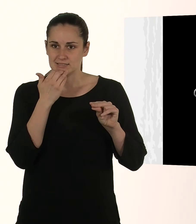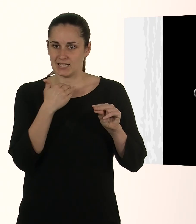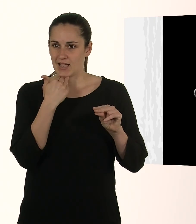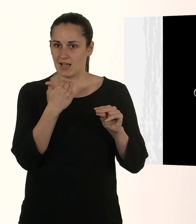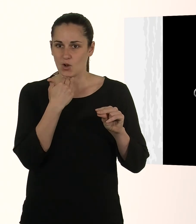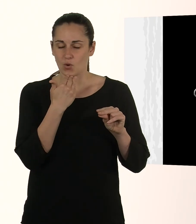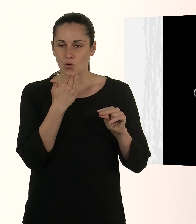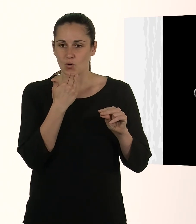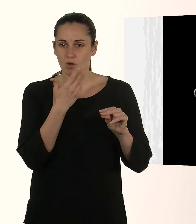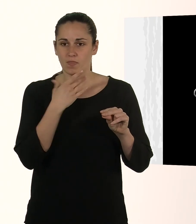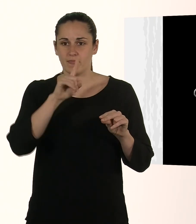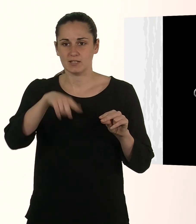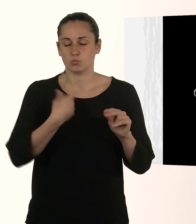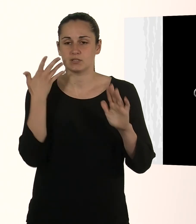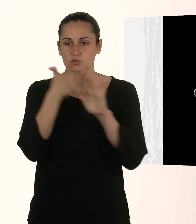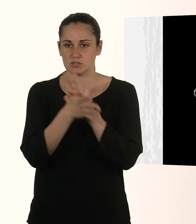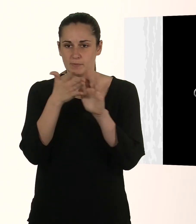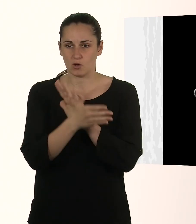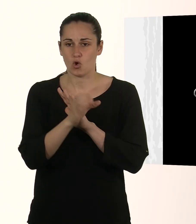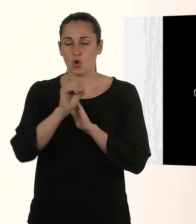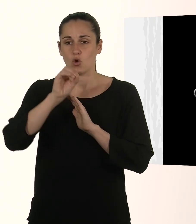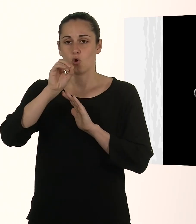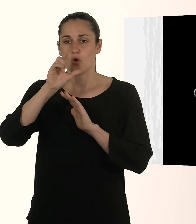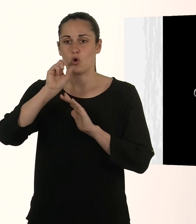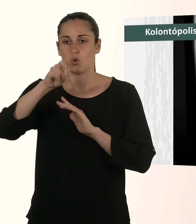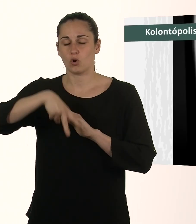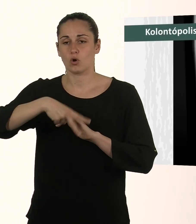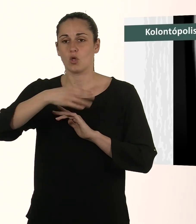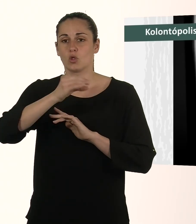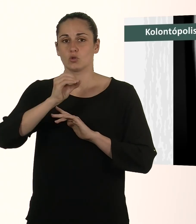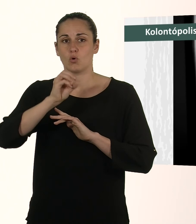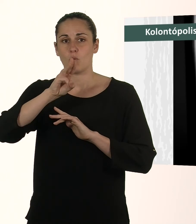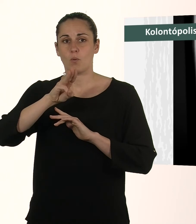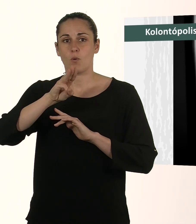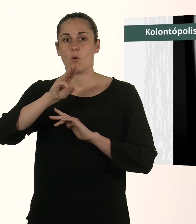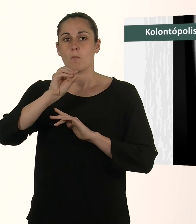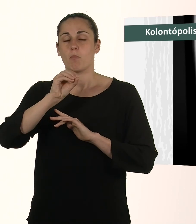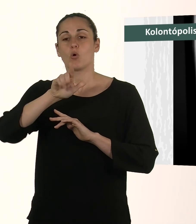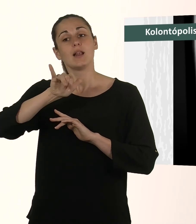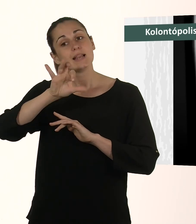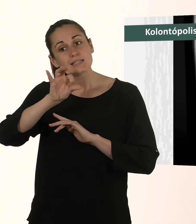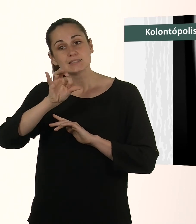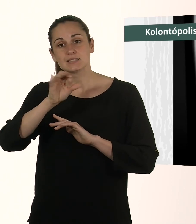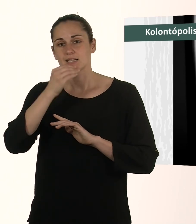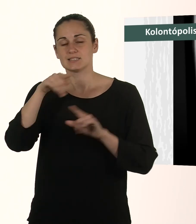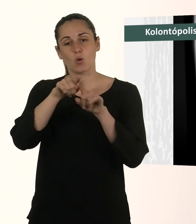cuento lo de Colontópolis, que es una cosa muy, muy bonita, que es donde aparece su utopía, ¿no?, que me parece que es